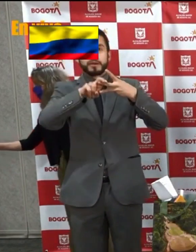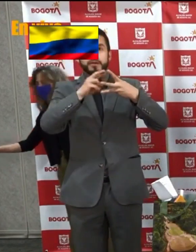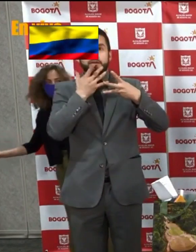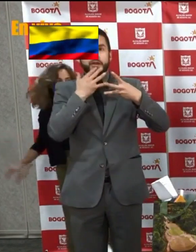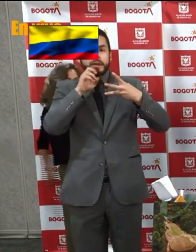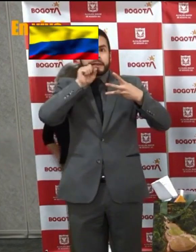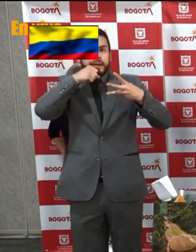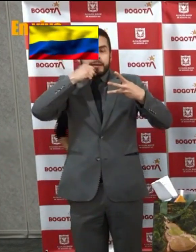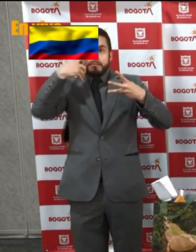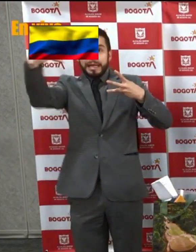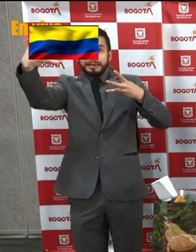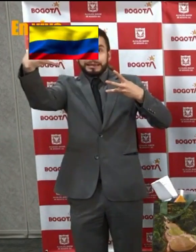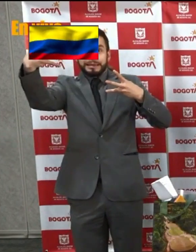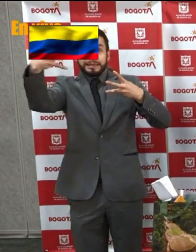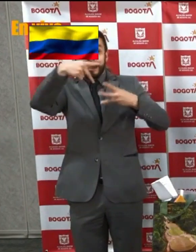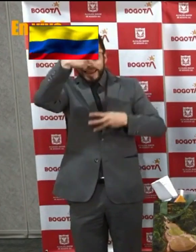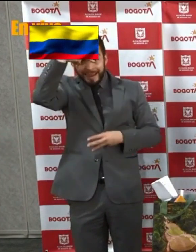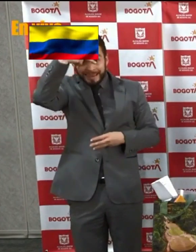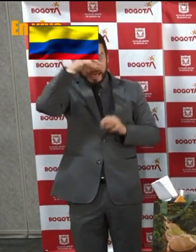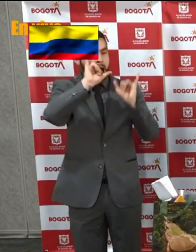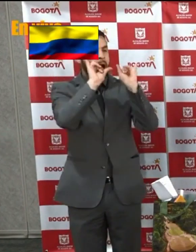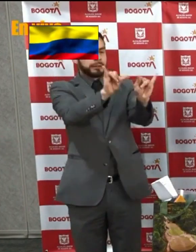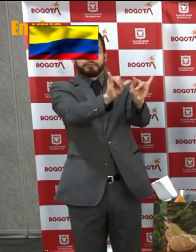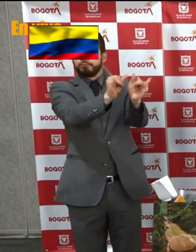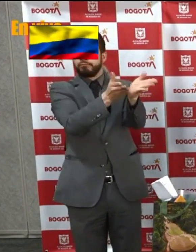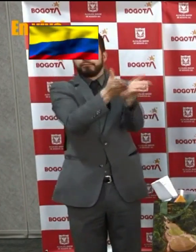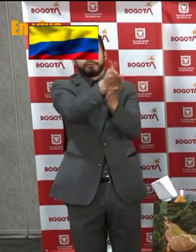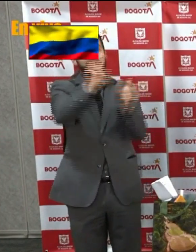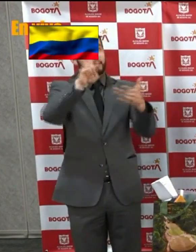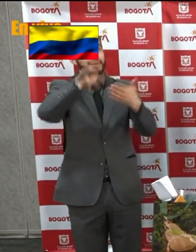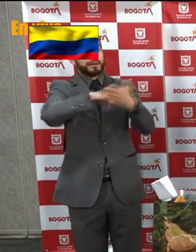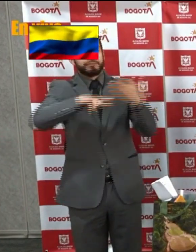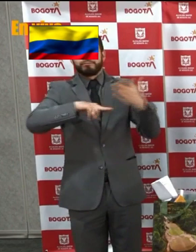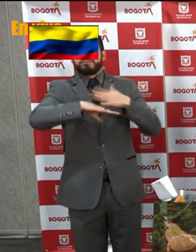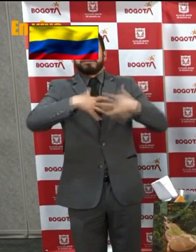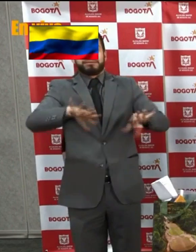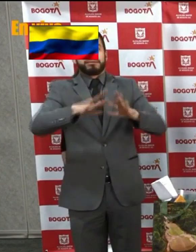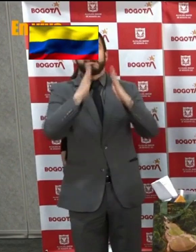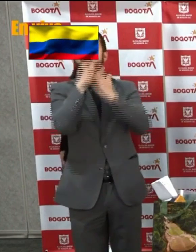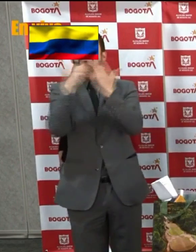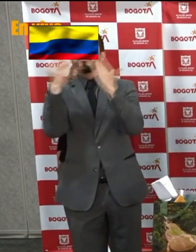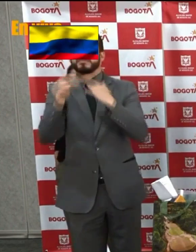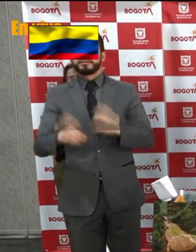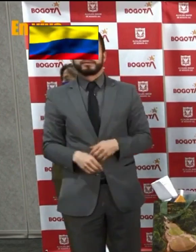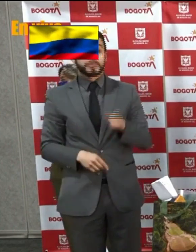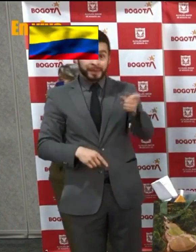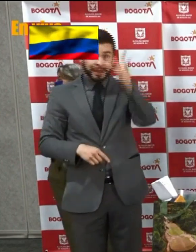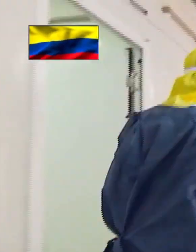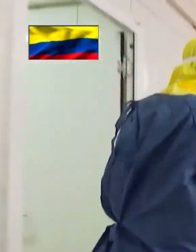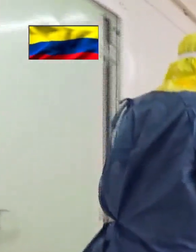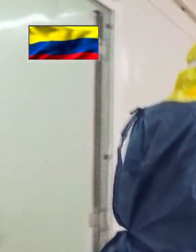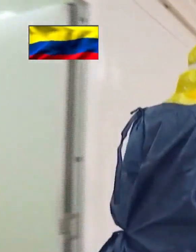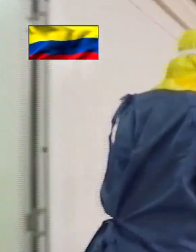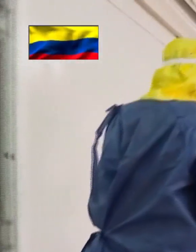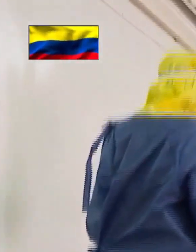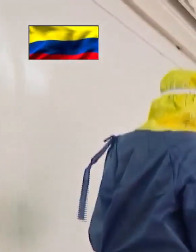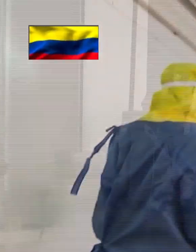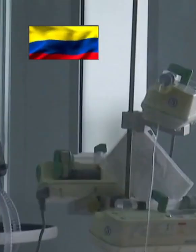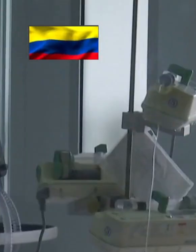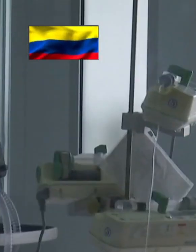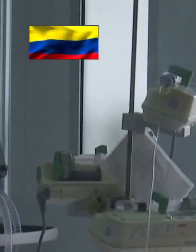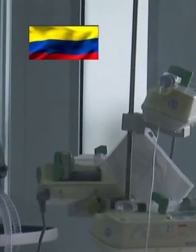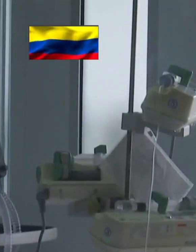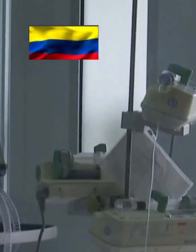el triple no el doble el triple de taza de contagio que tiene cualquier otra localidad o gota en menos de